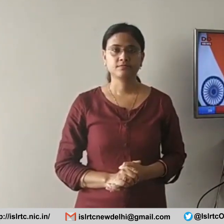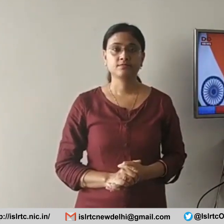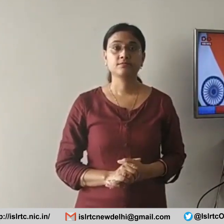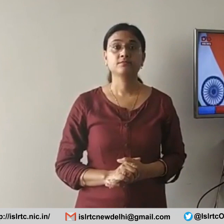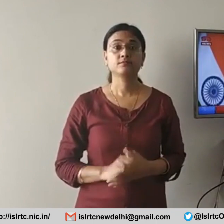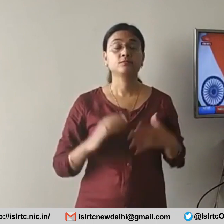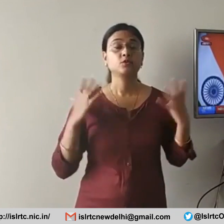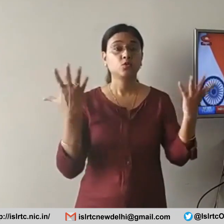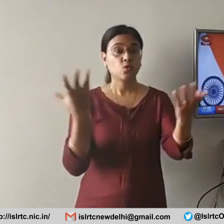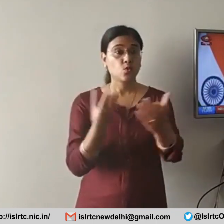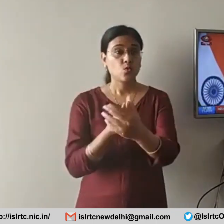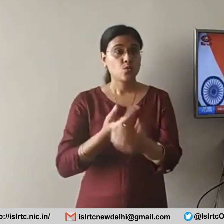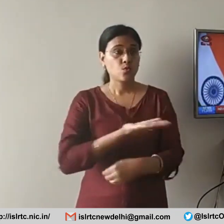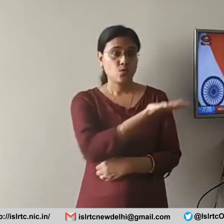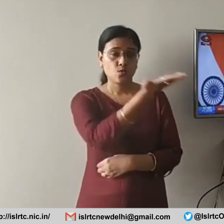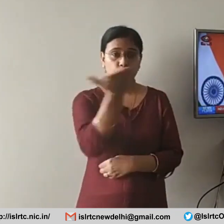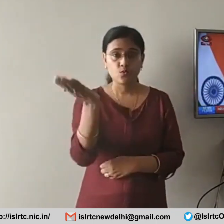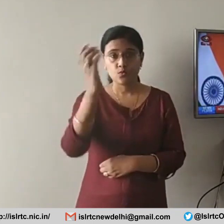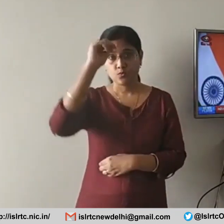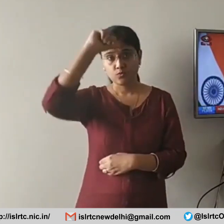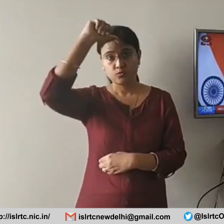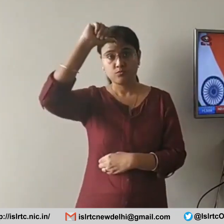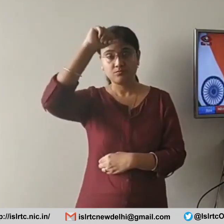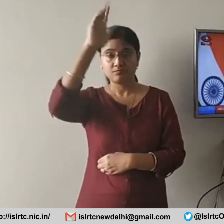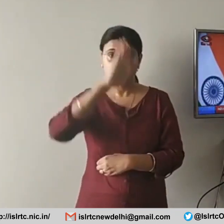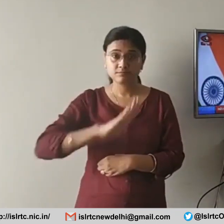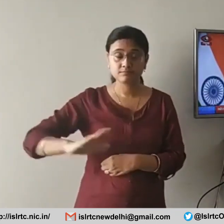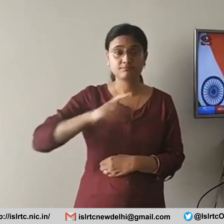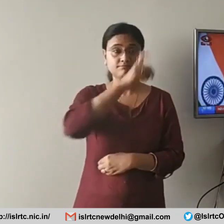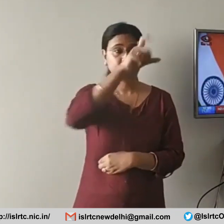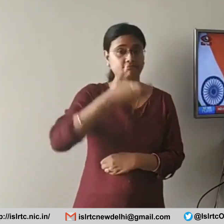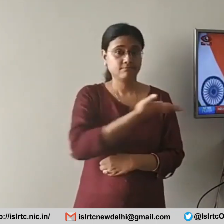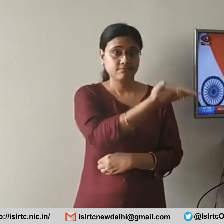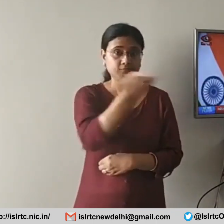आप सभी देशवासियों की तपस्या,